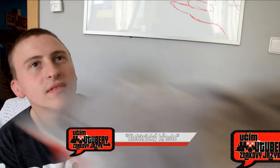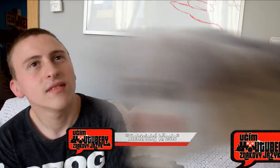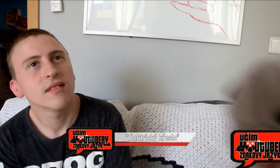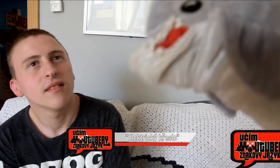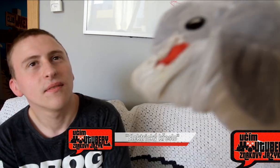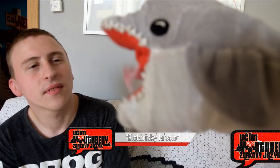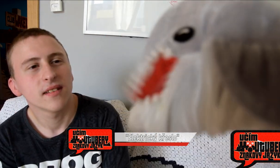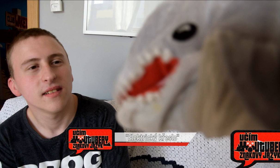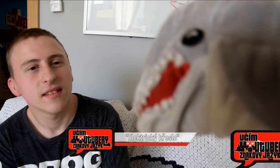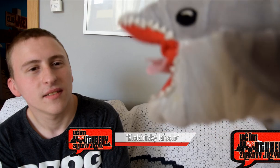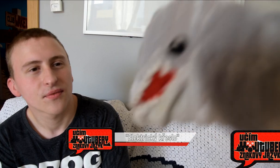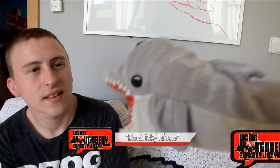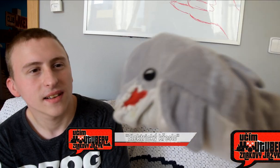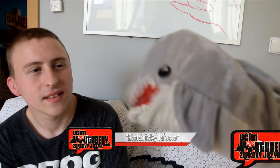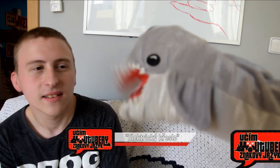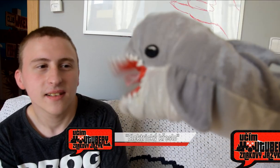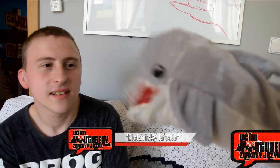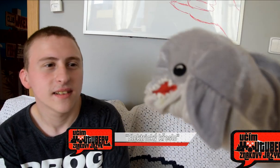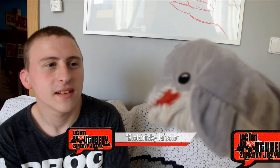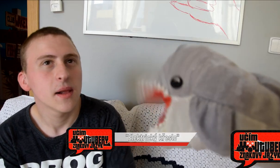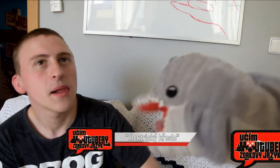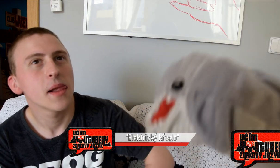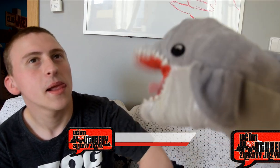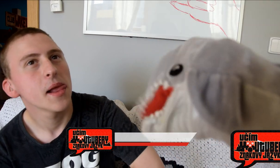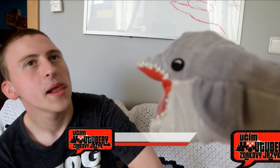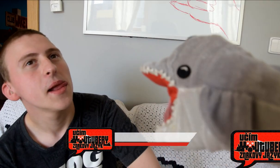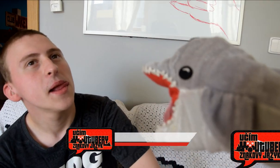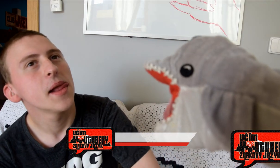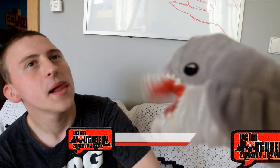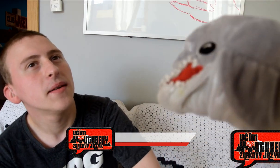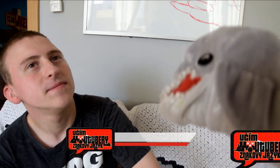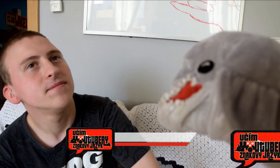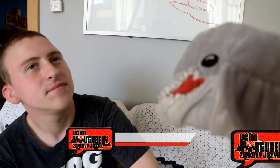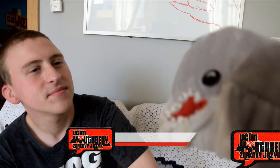Elektrický křeslo. No moc mi to nejde. Dobře, jak se řekne...